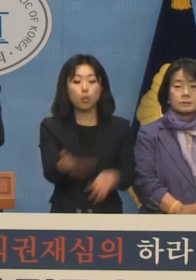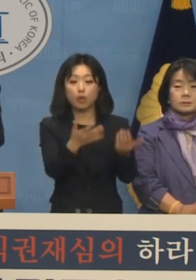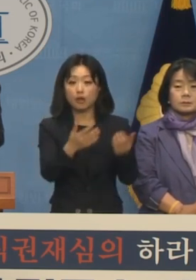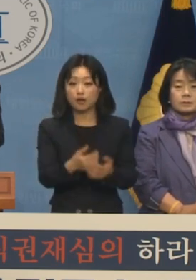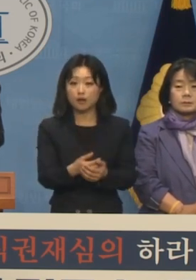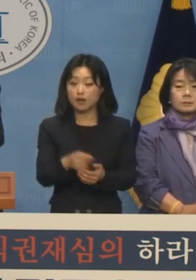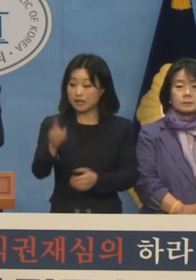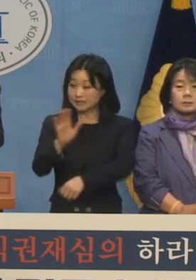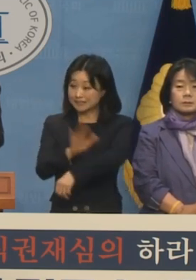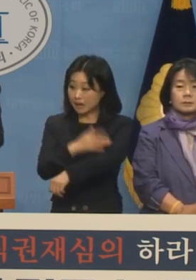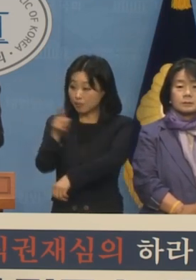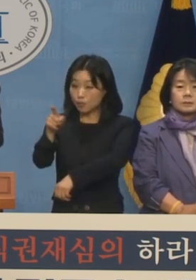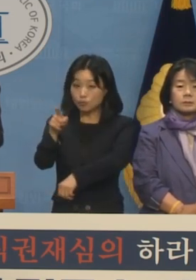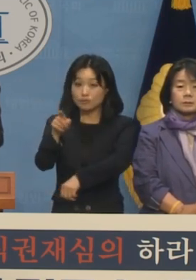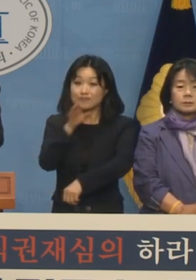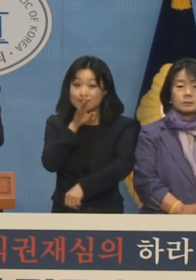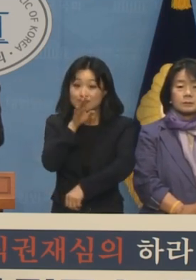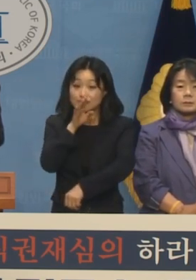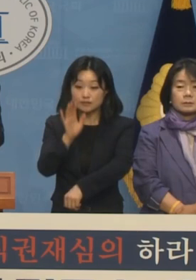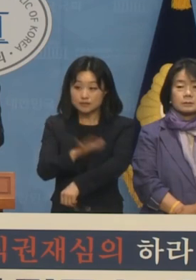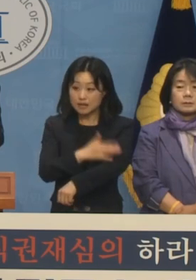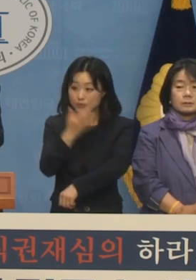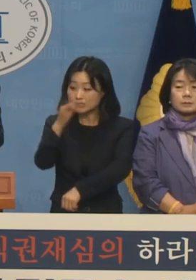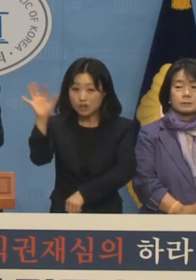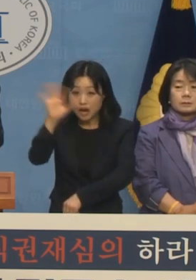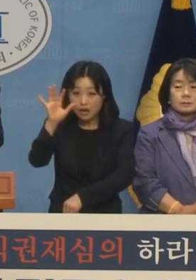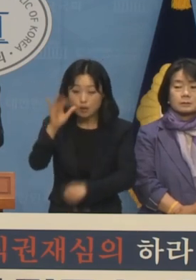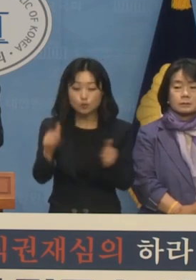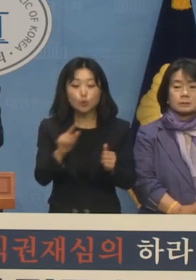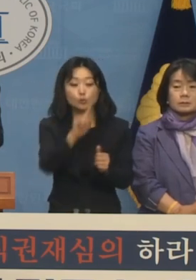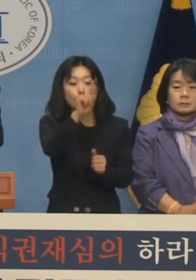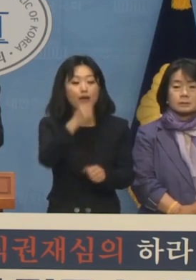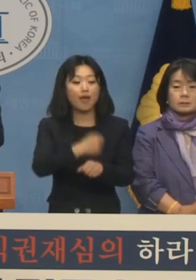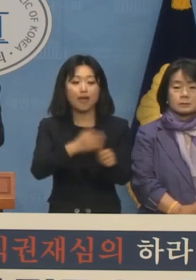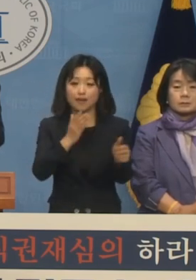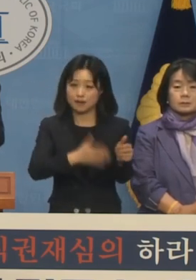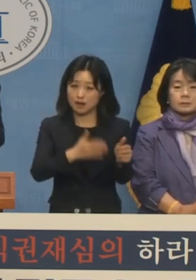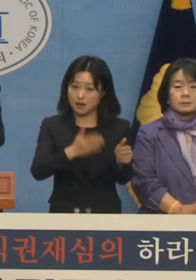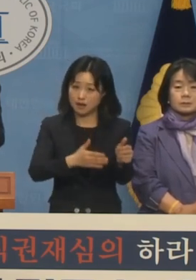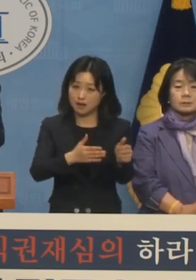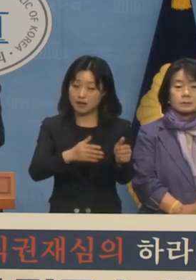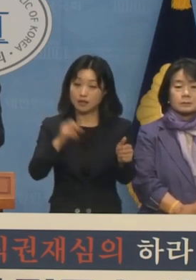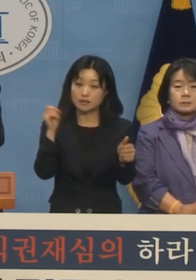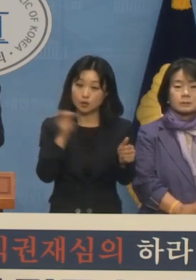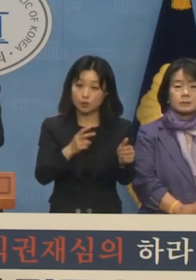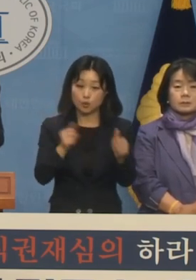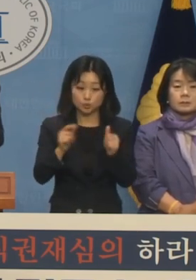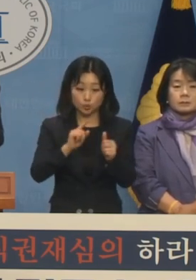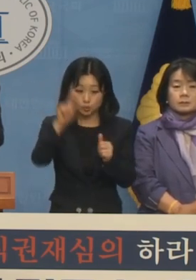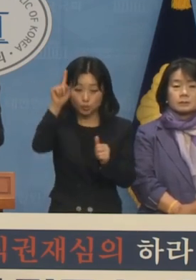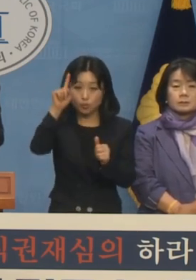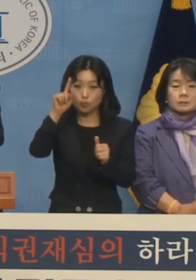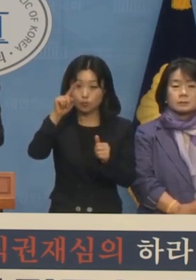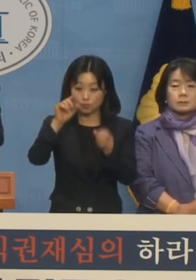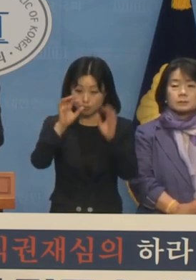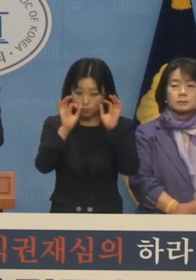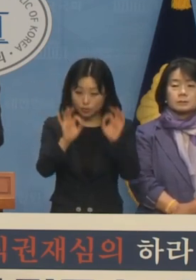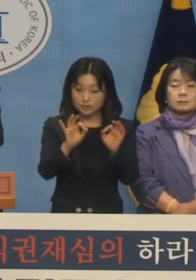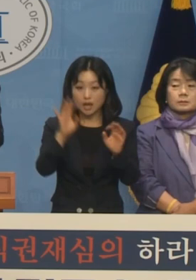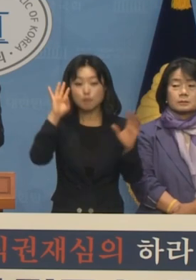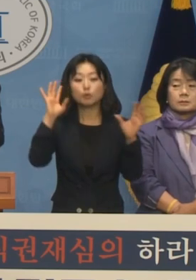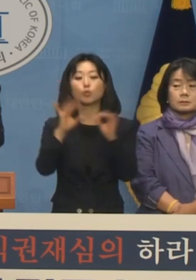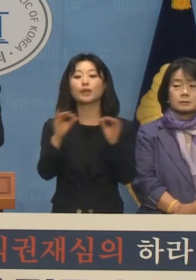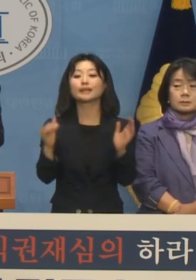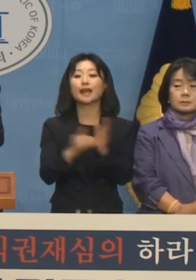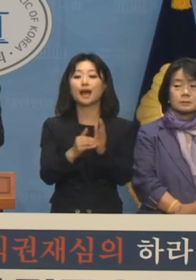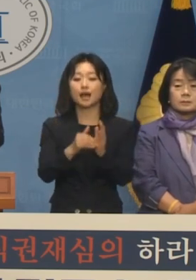스스로 잘못을 시정하지 않고 소송을 통해서 해결해라. 그리고 소송에서는 한 번